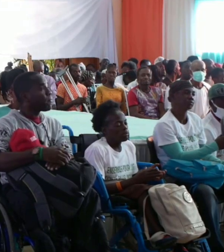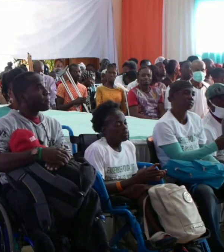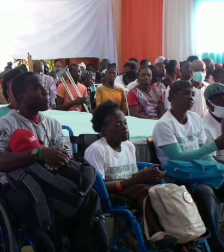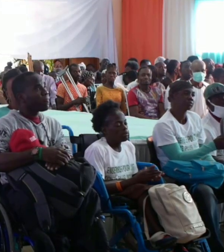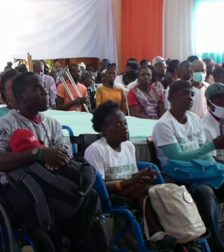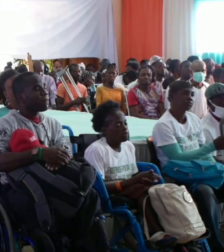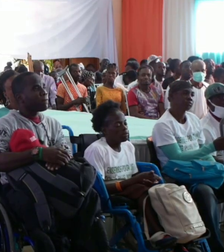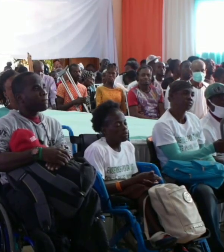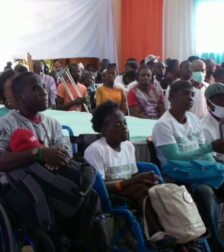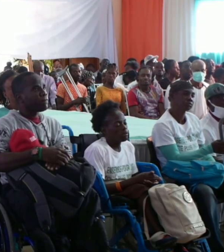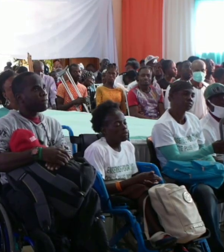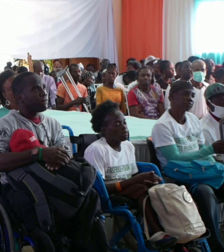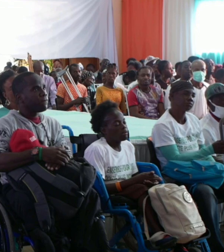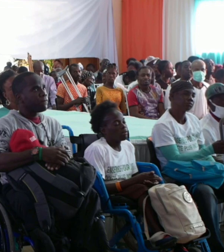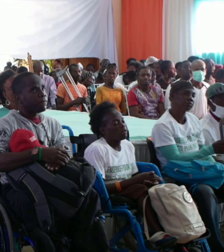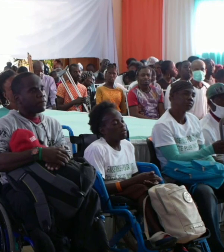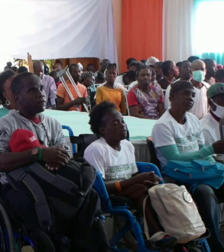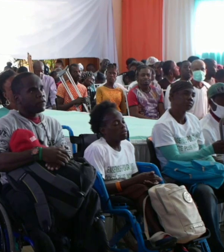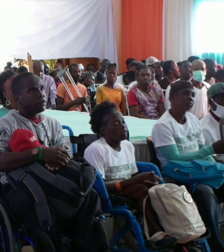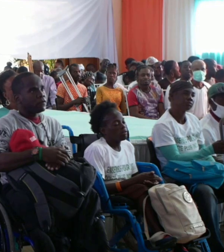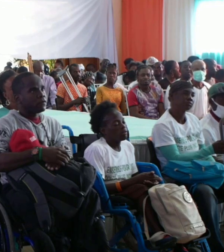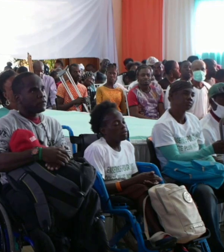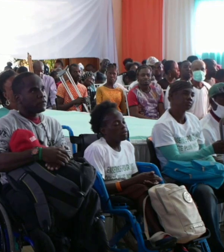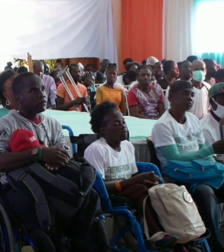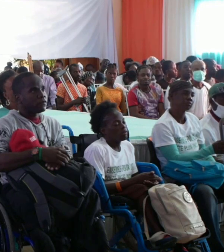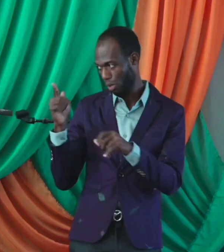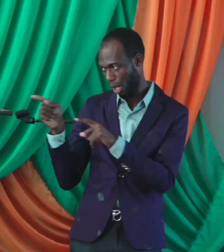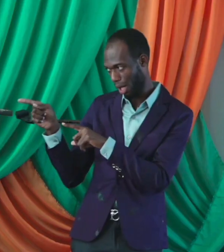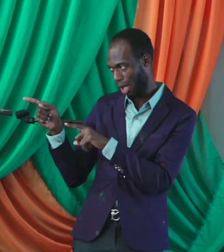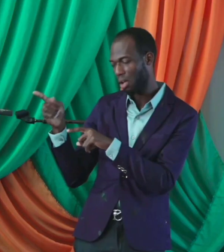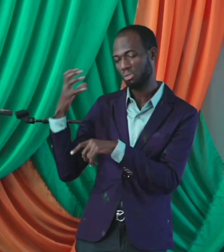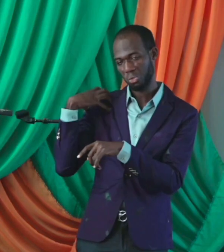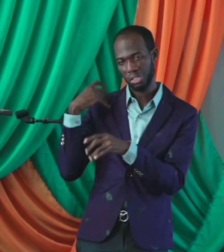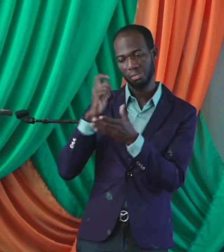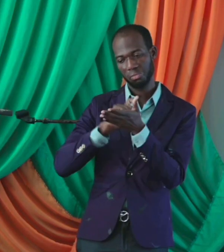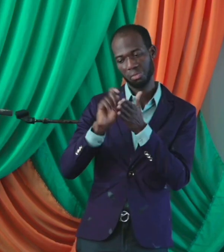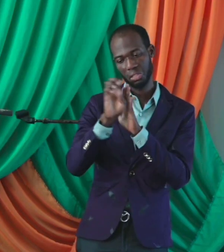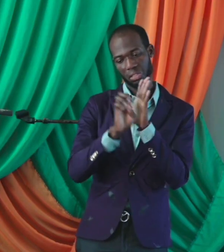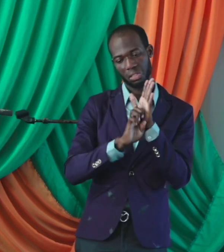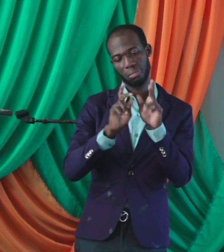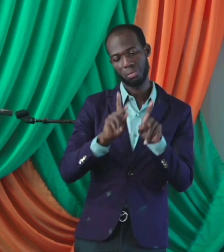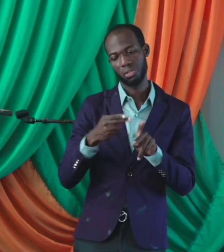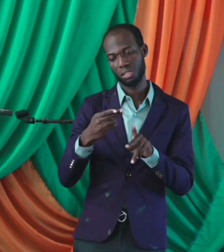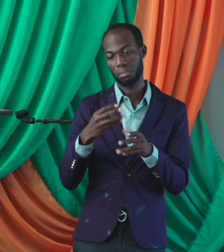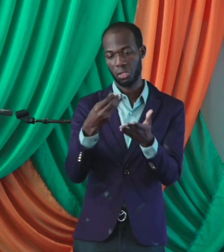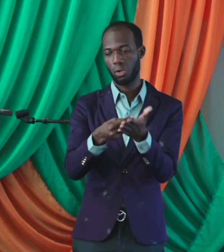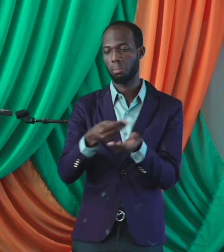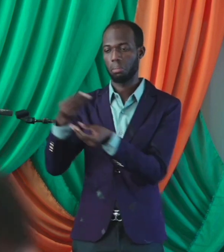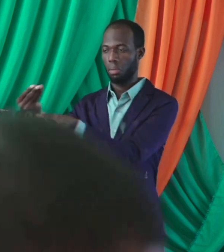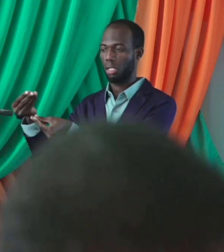Il y a pas nous, comme prime de compensation, il y a pas où. On se quitte d'état aux personnes handicapées. Et puis, pas